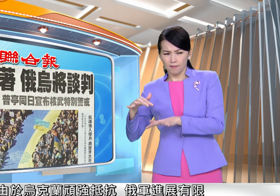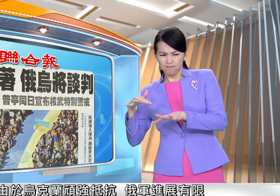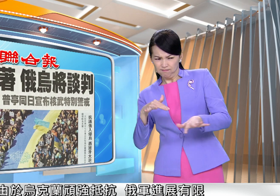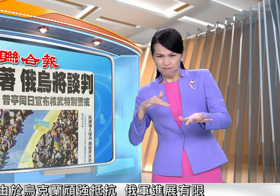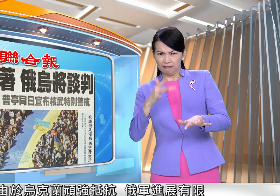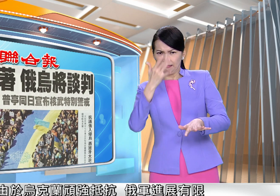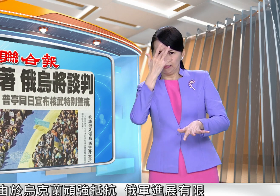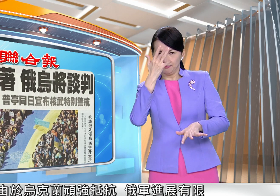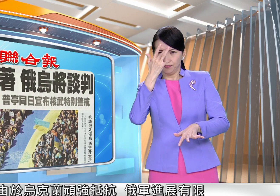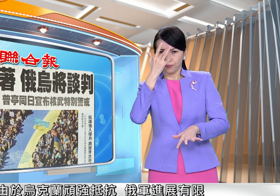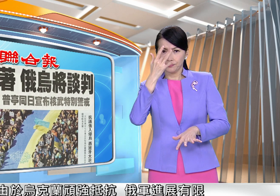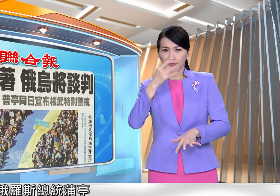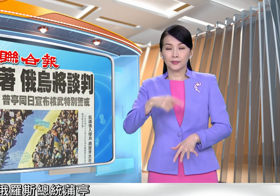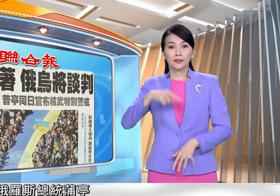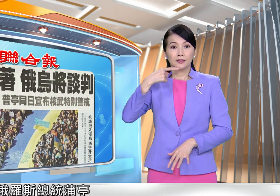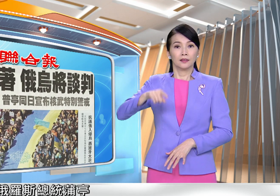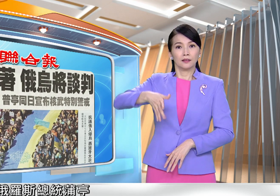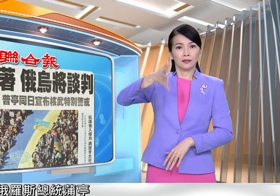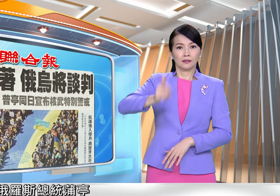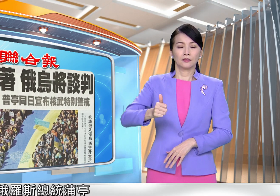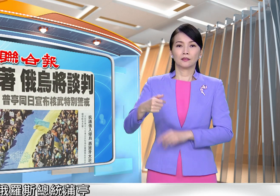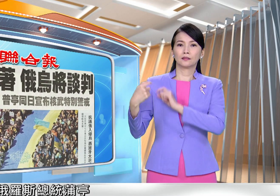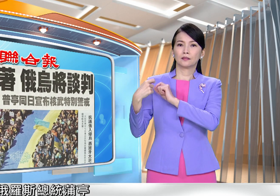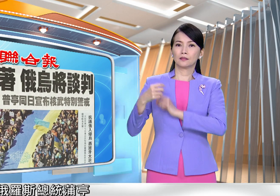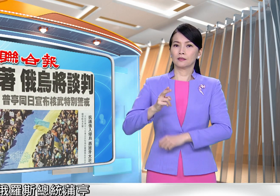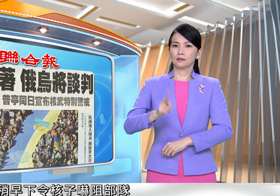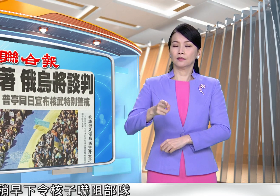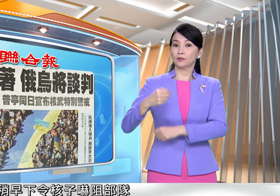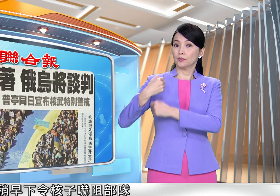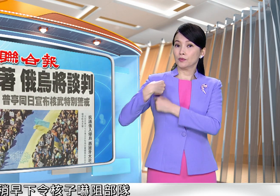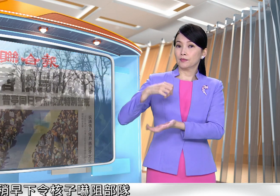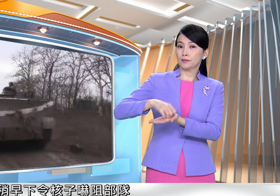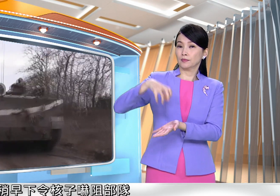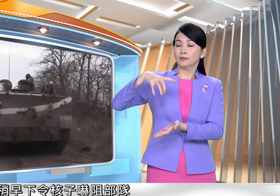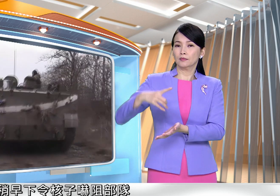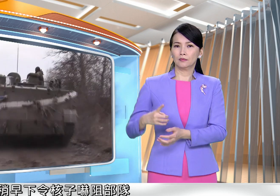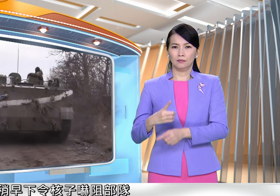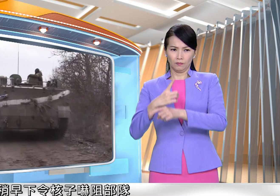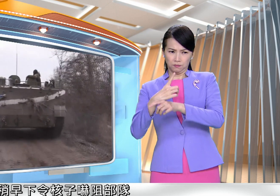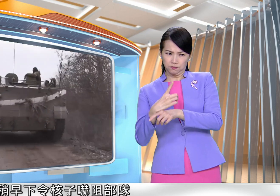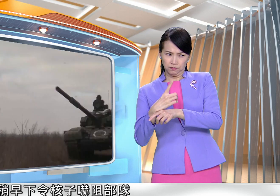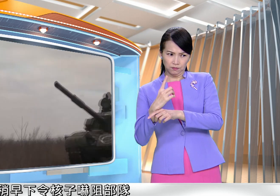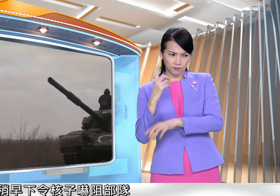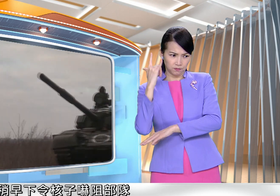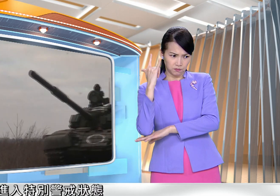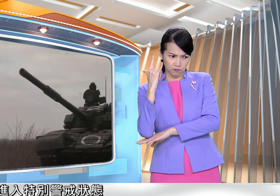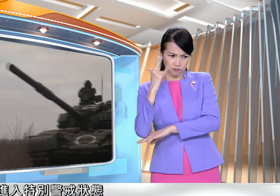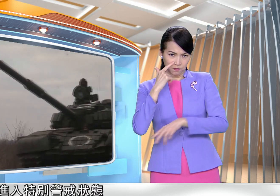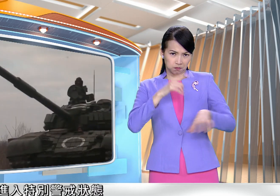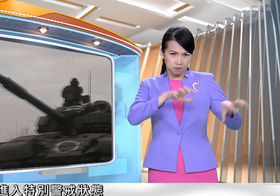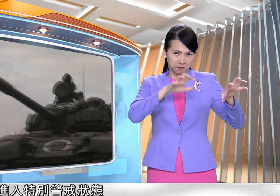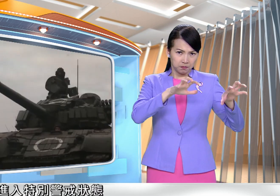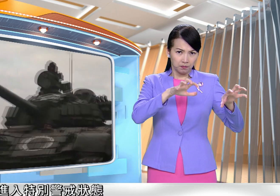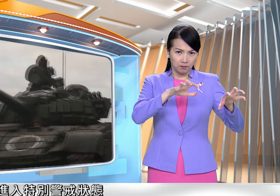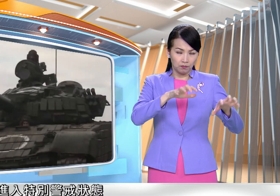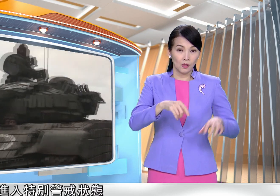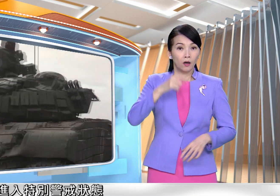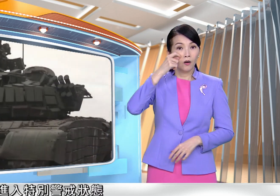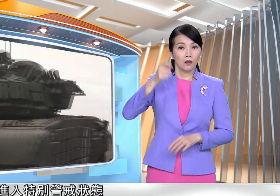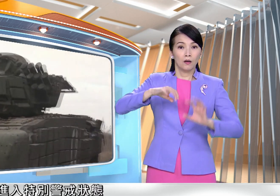有限，俄罗斯总统普廷稍早下令核子吓阻部队进入特别警戒状态，而乌克